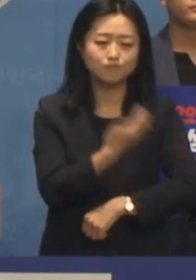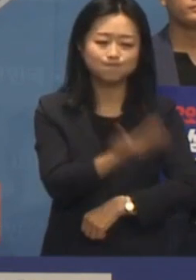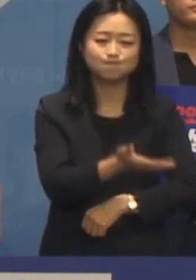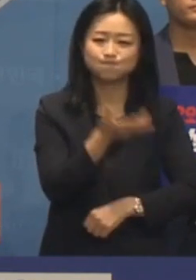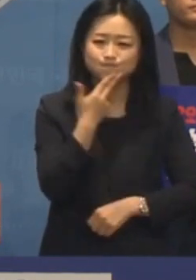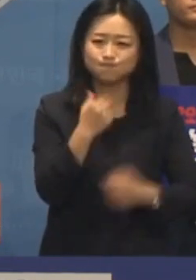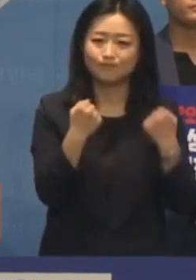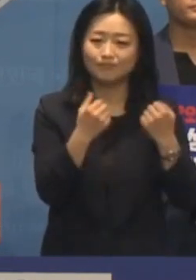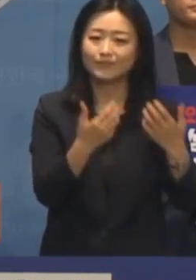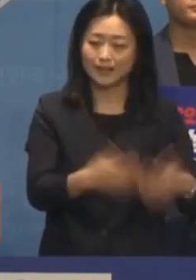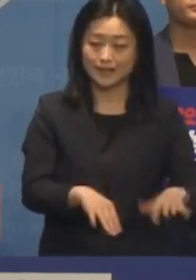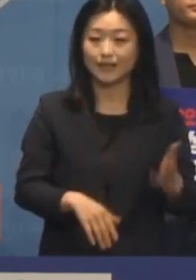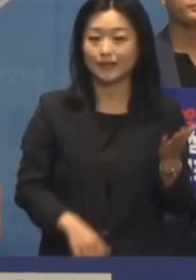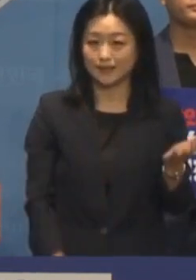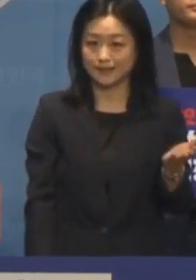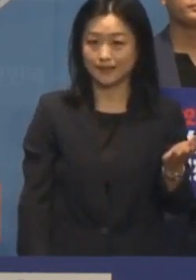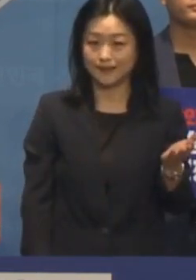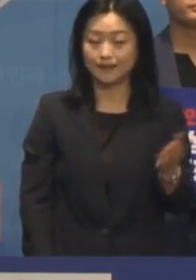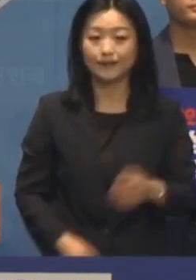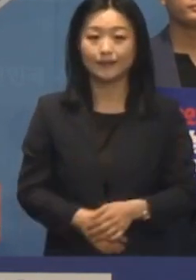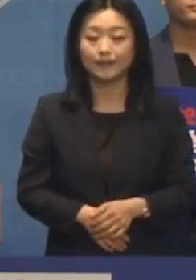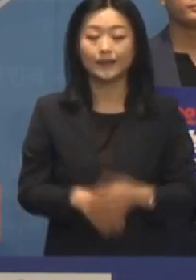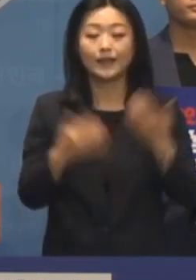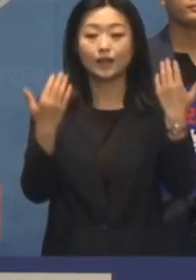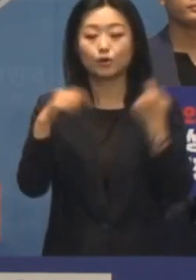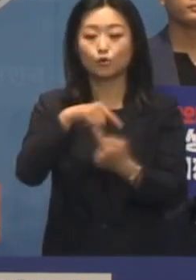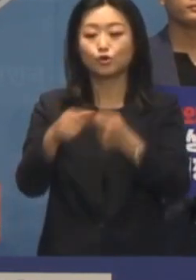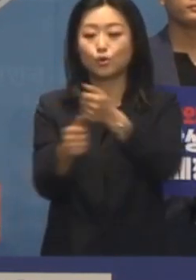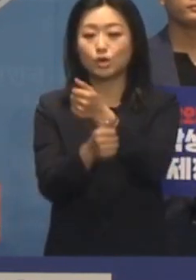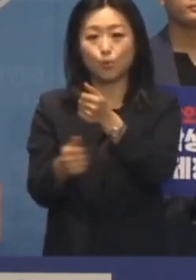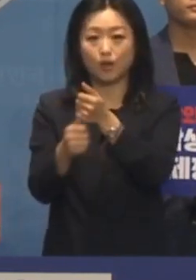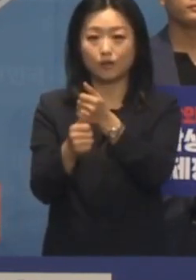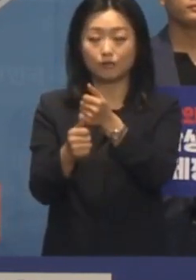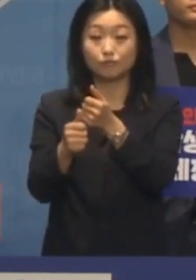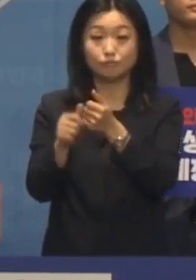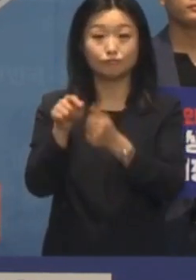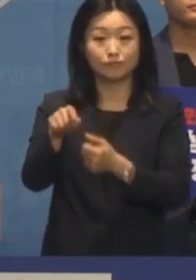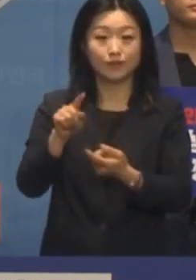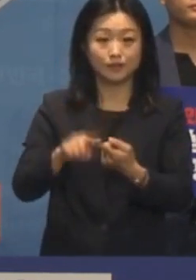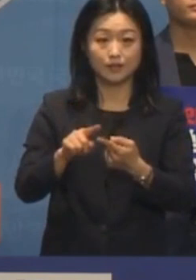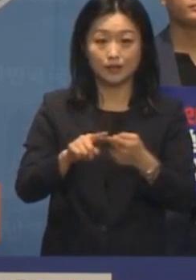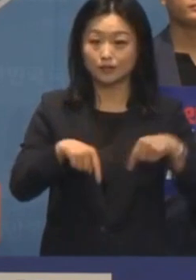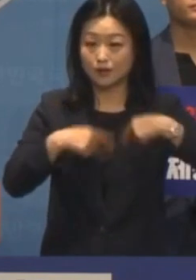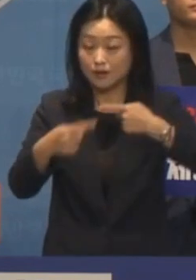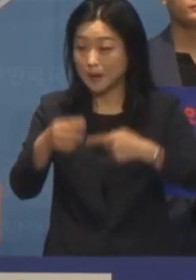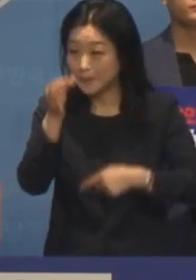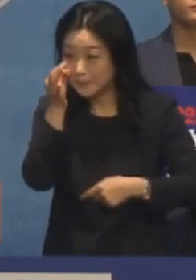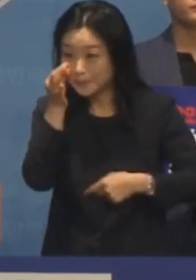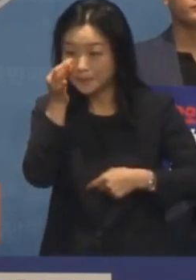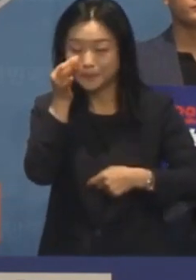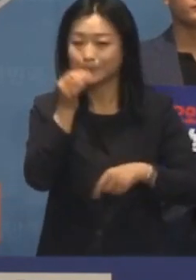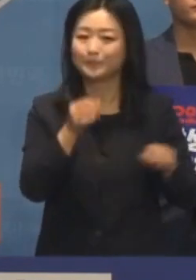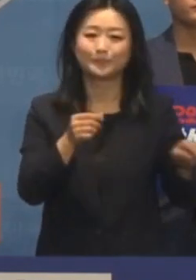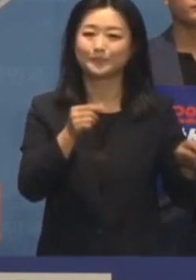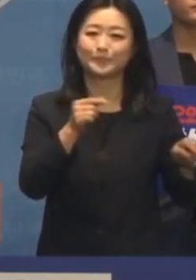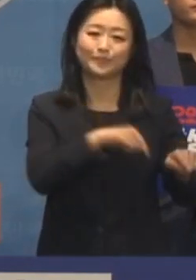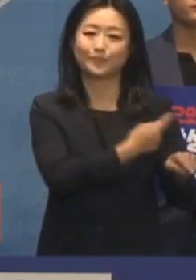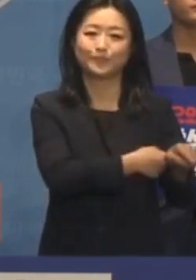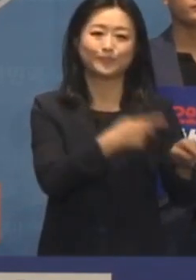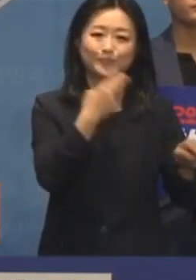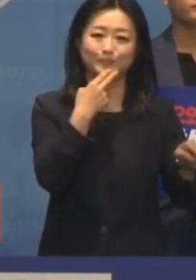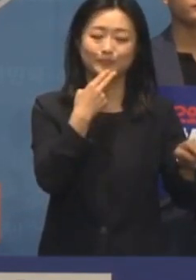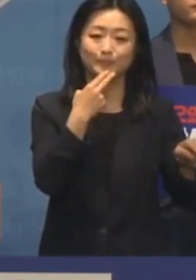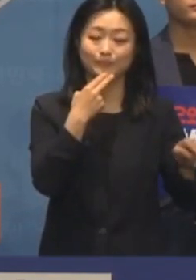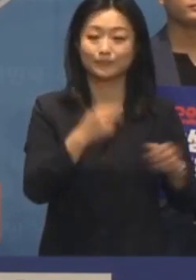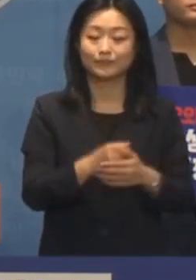힘은 미약하다. 학교 운영위원회의 의결권을 가지기는커녕 참관조차 하지 못하는 경우가 대반수이다.